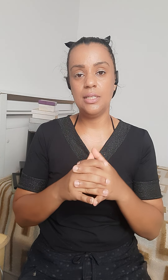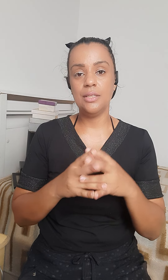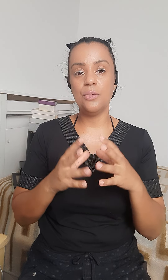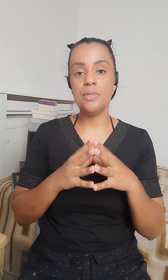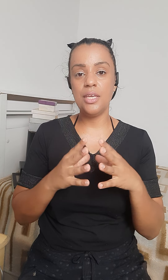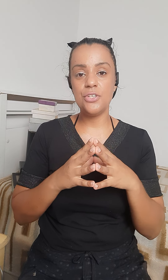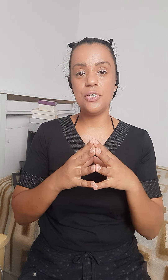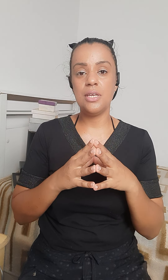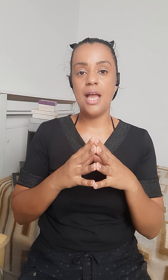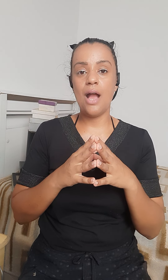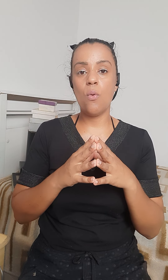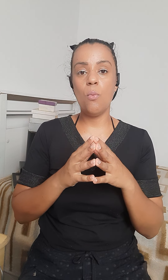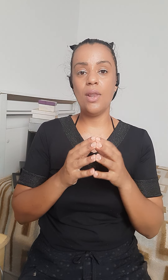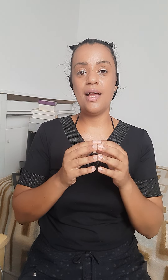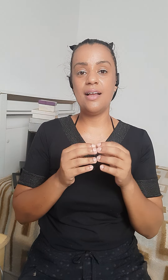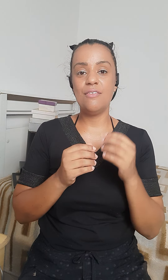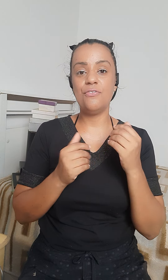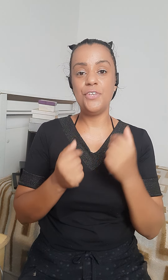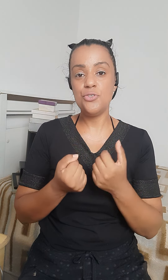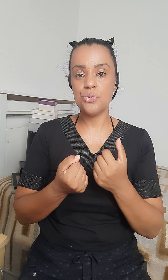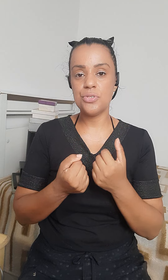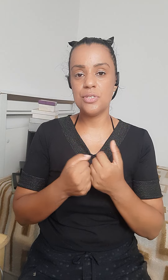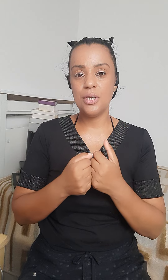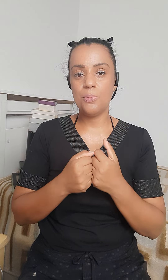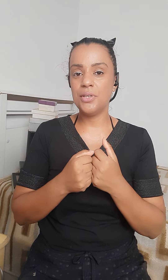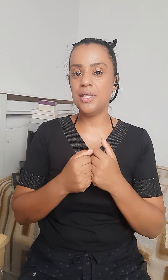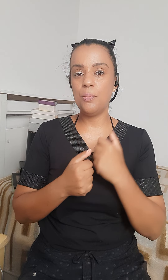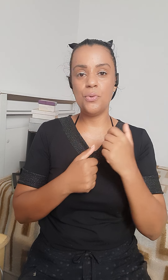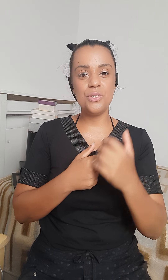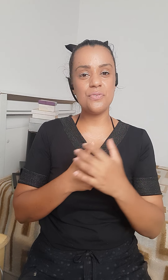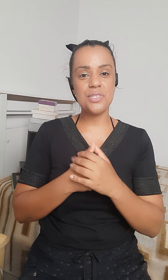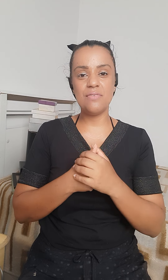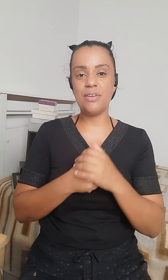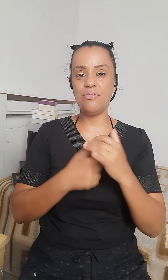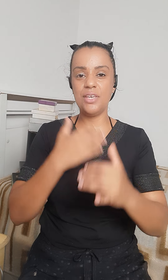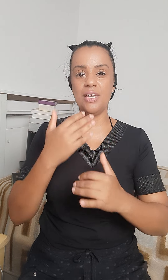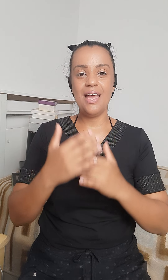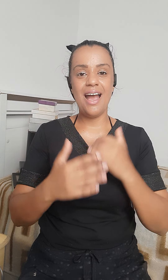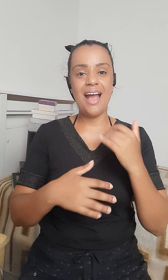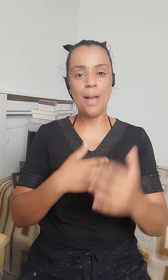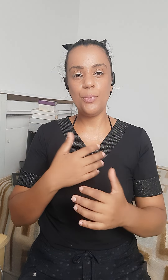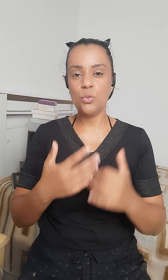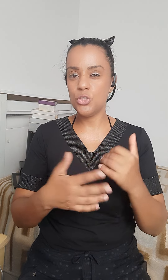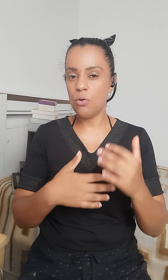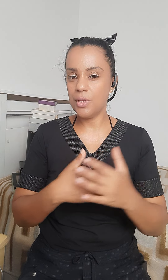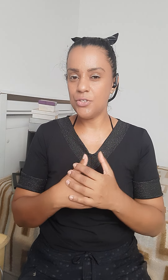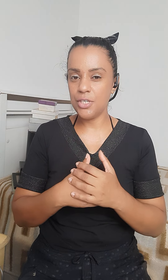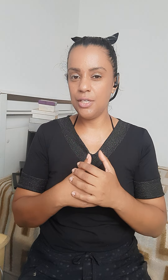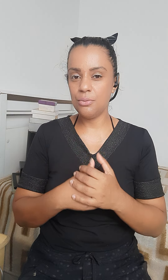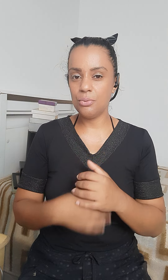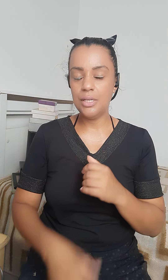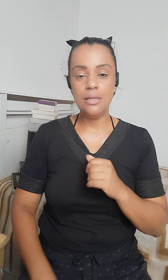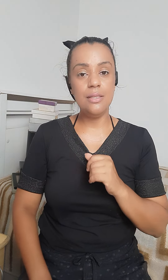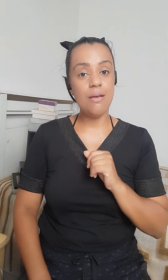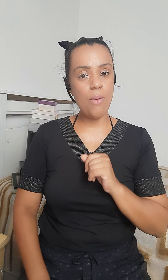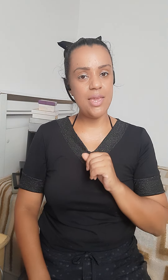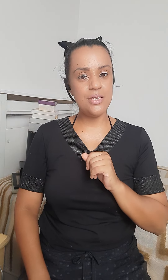não deixe acumular vídeos, porque depois você vai ver rápido ou de qualquer jeito, e não é esse